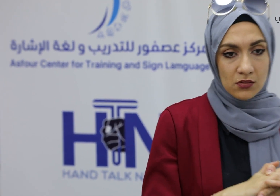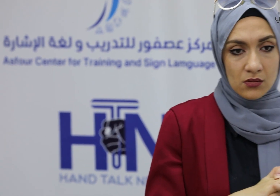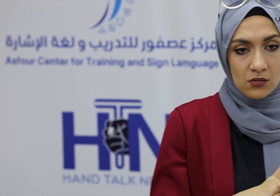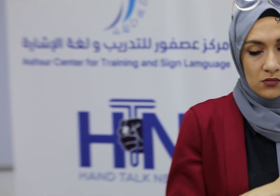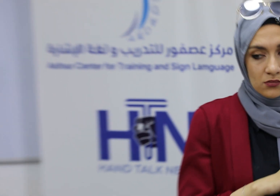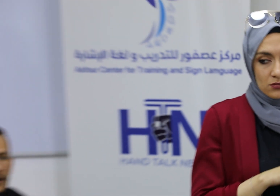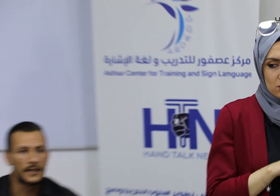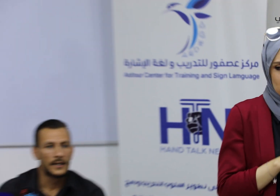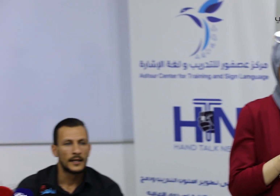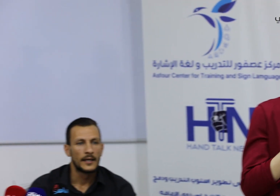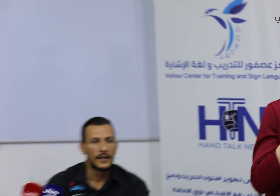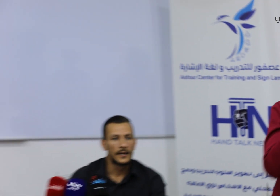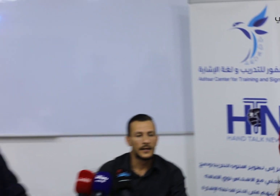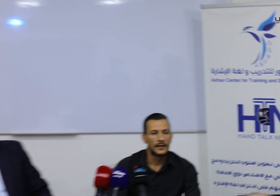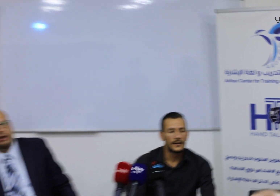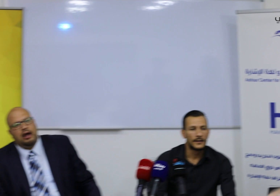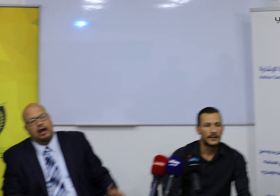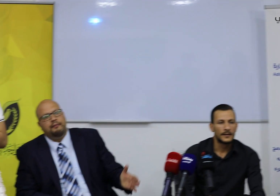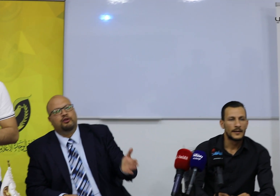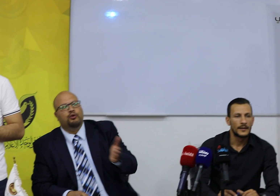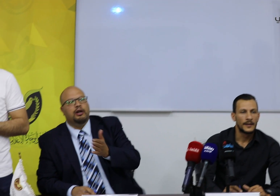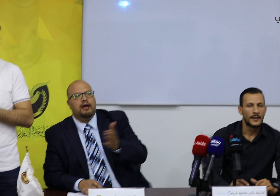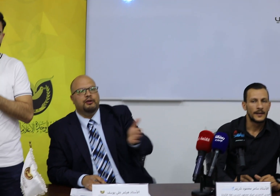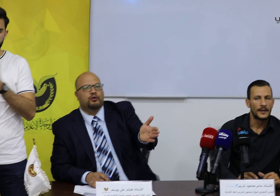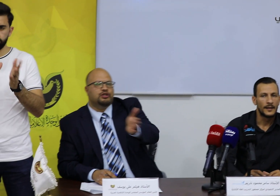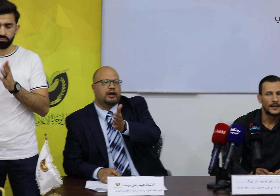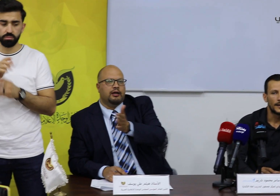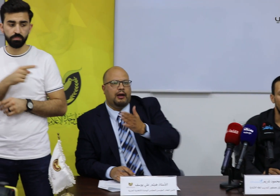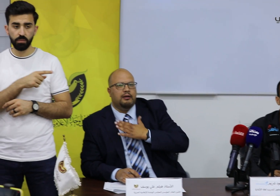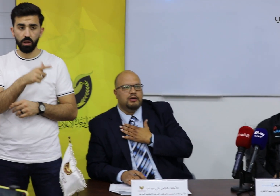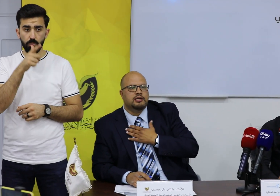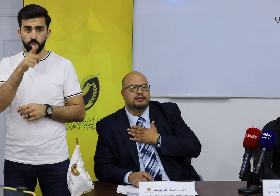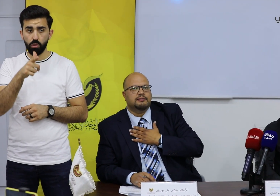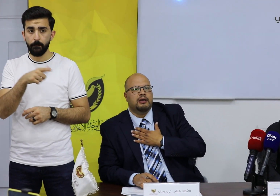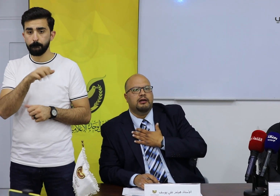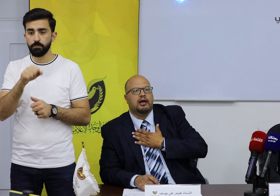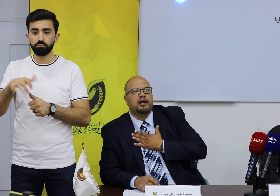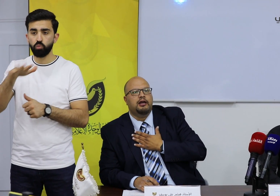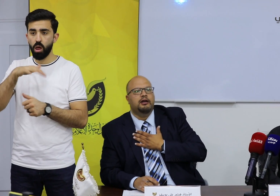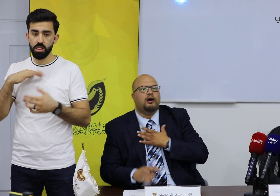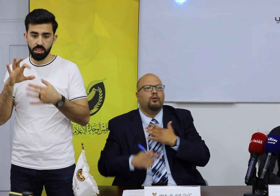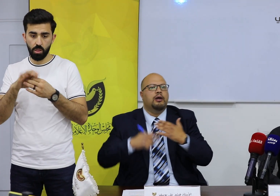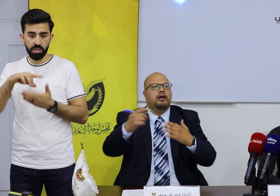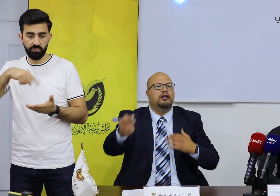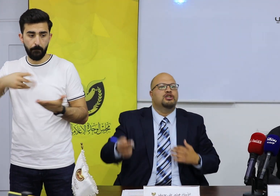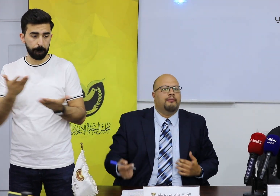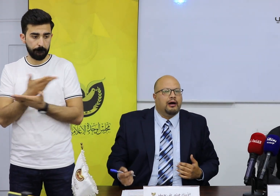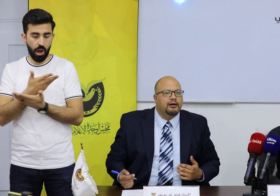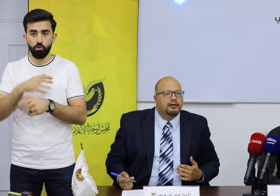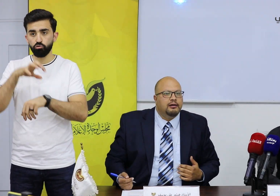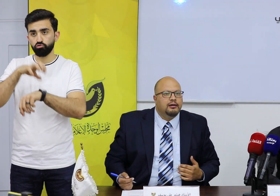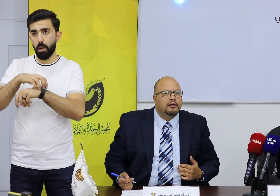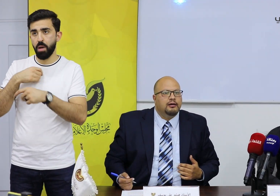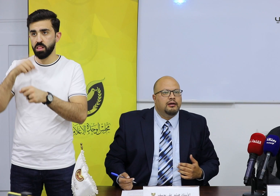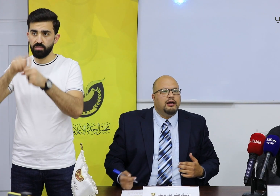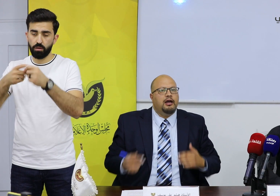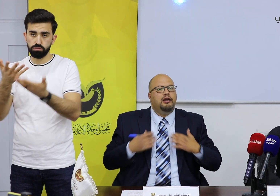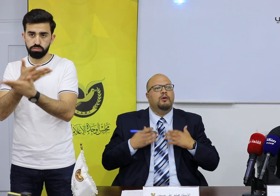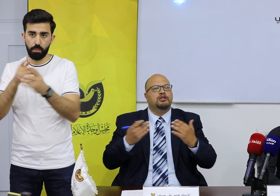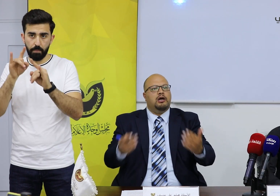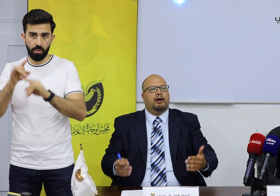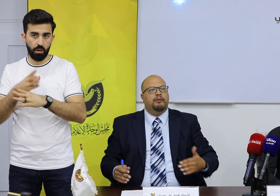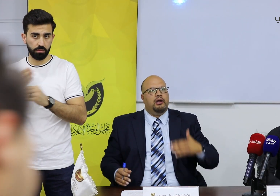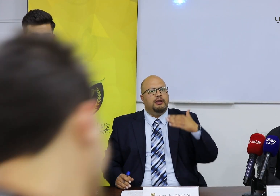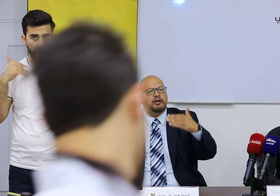والإعلام أربع أشهر ولا شهرين؟ هاي بتكون شغلة مع المجلس بيننا إحنا والجامعة.